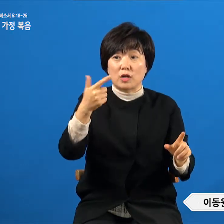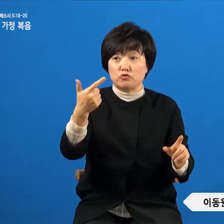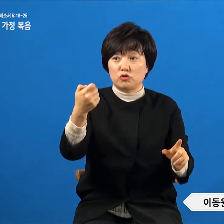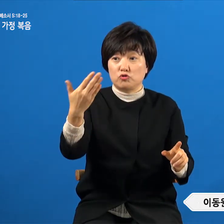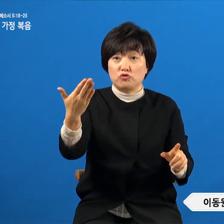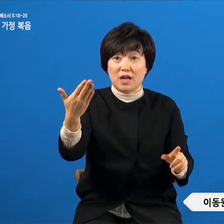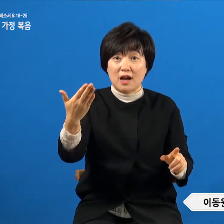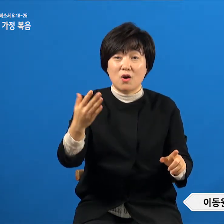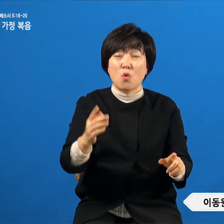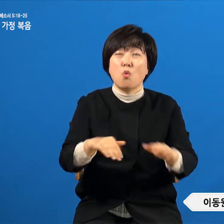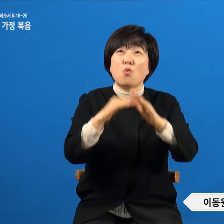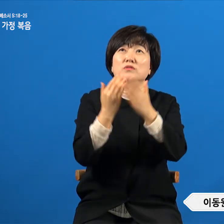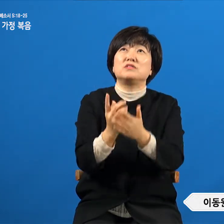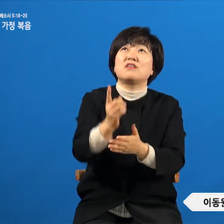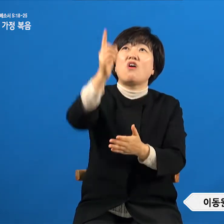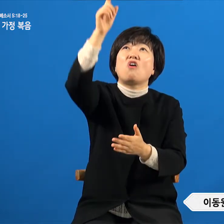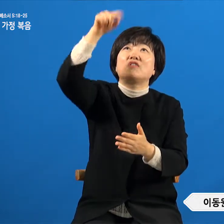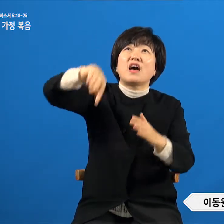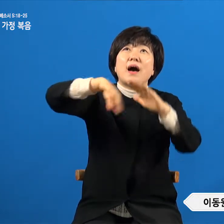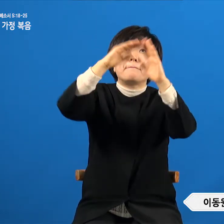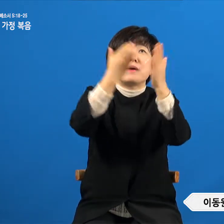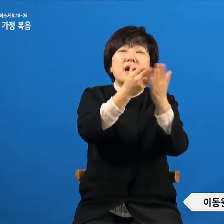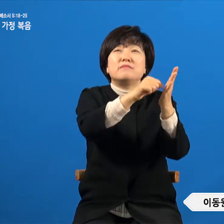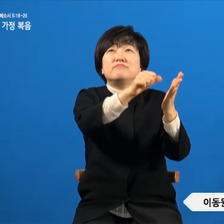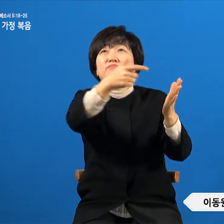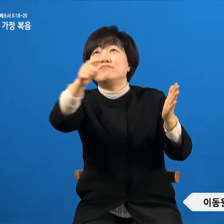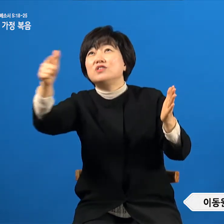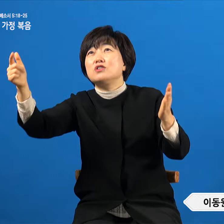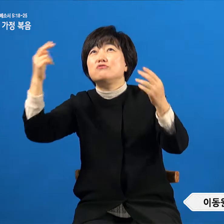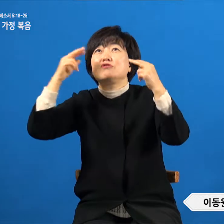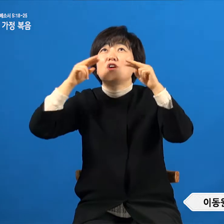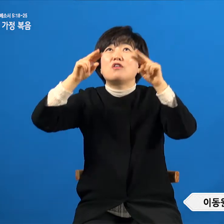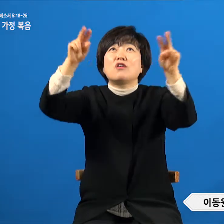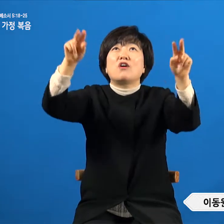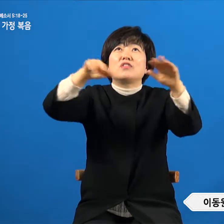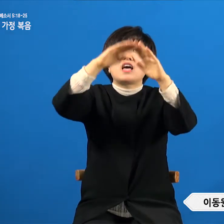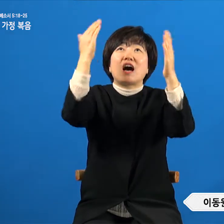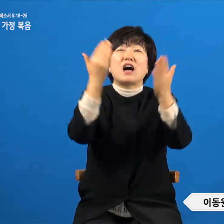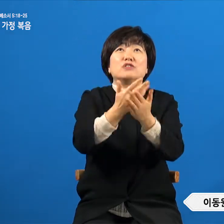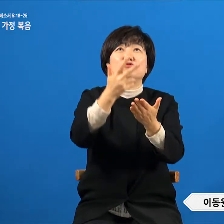보면 온 천하 만물 우러러 다 주를 찬양하여라.